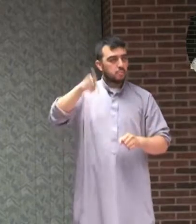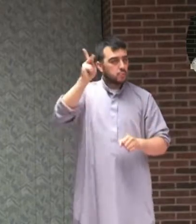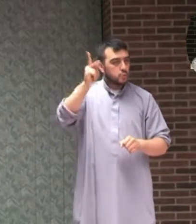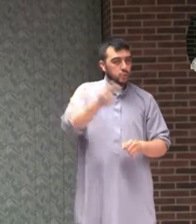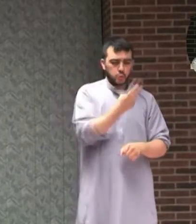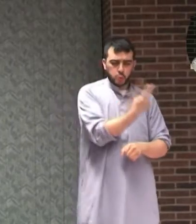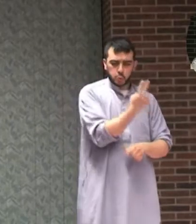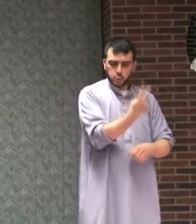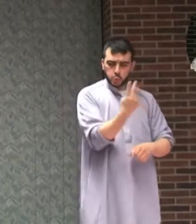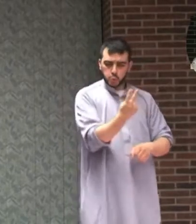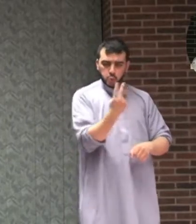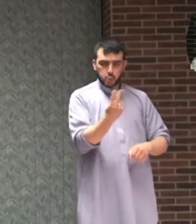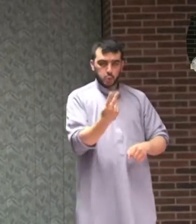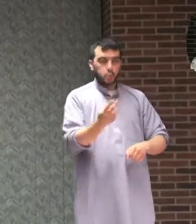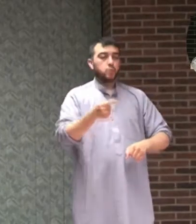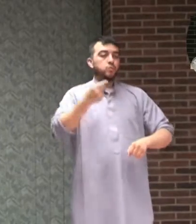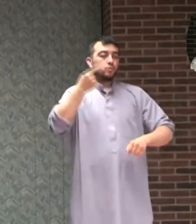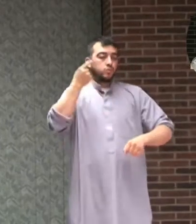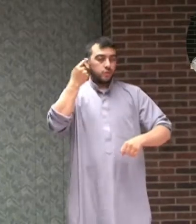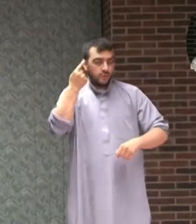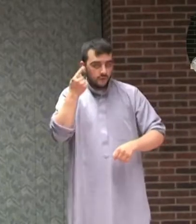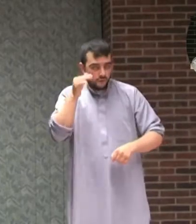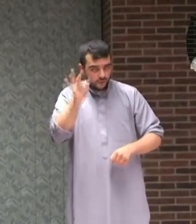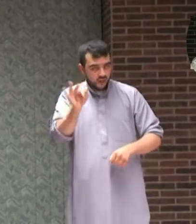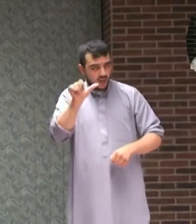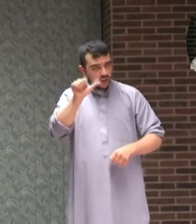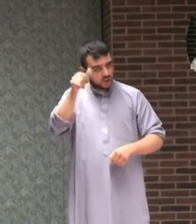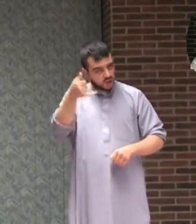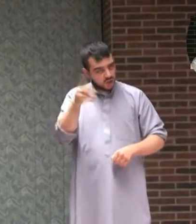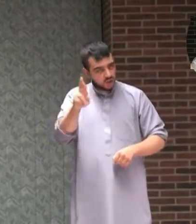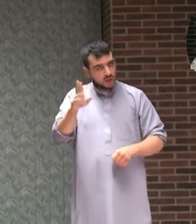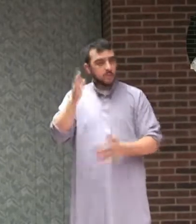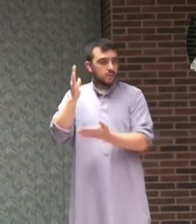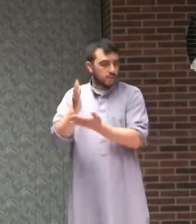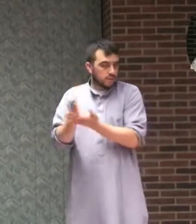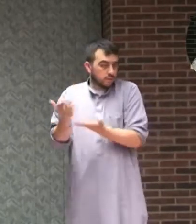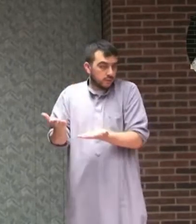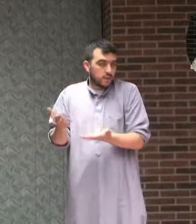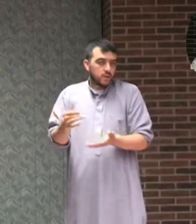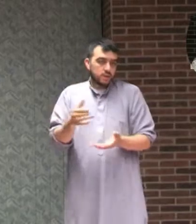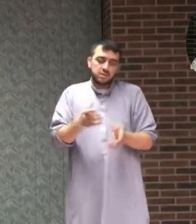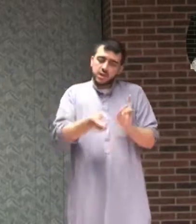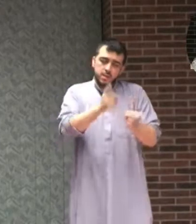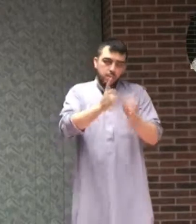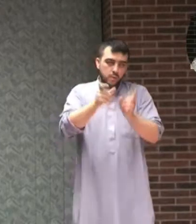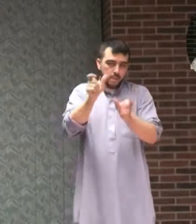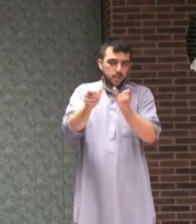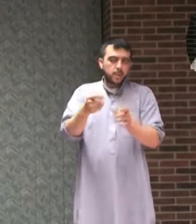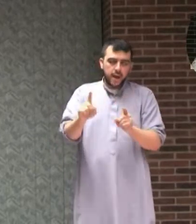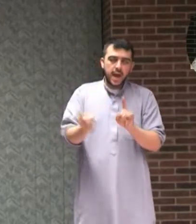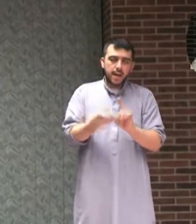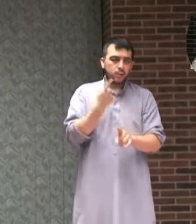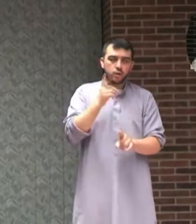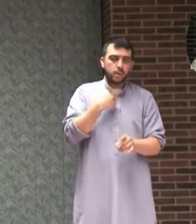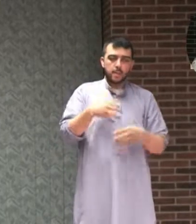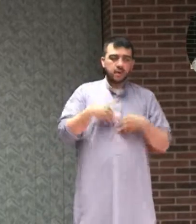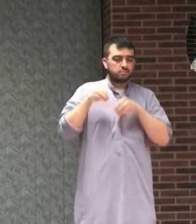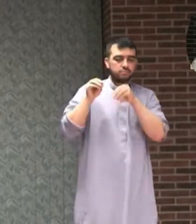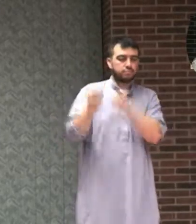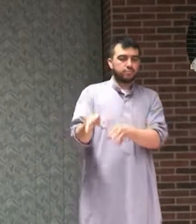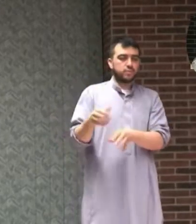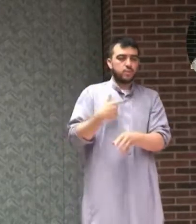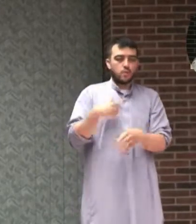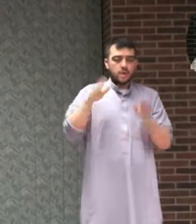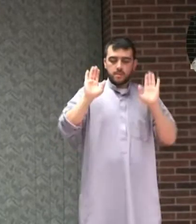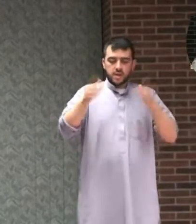pouvoir justement espérer le jour de la rétribution, de jouir le plus possible de la récompense divine et puis